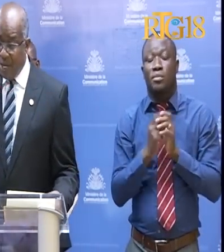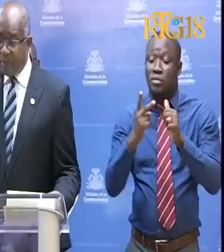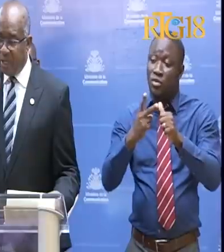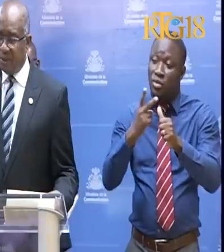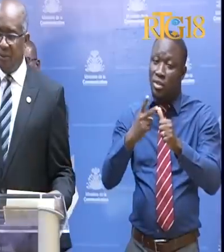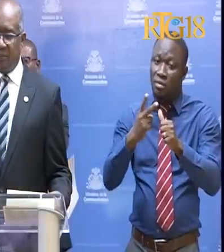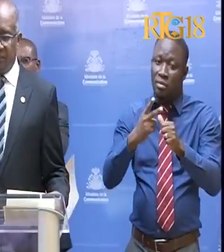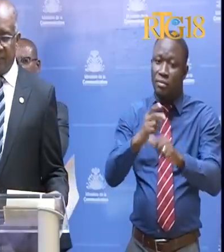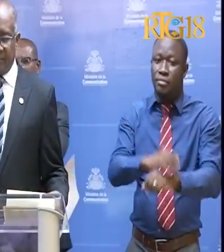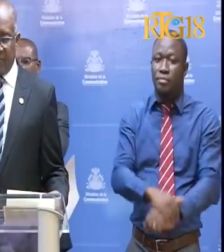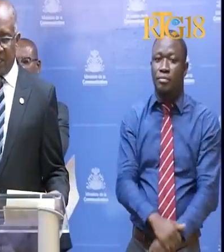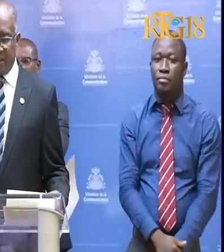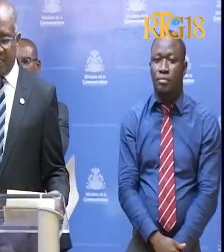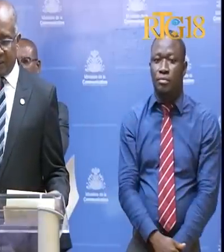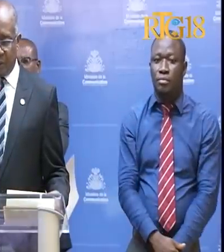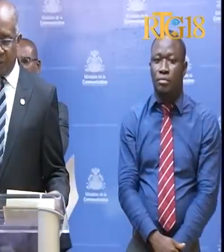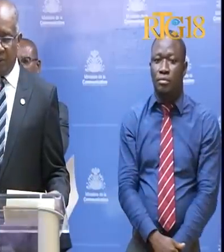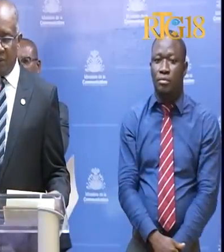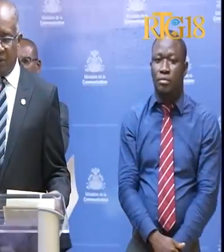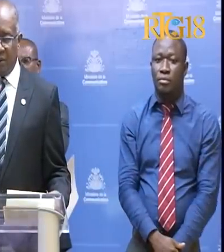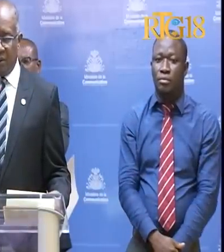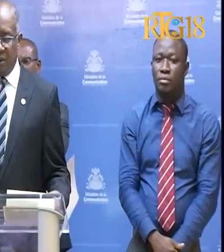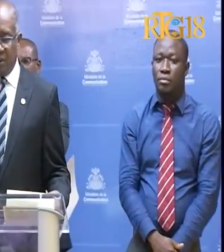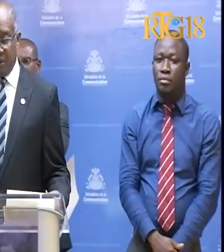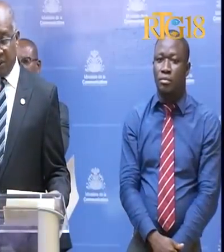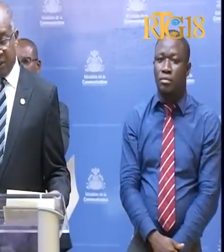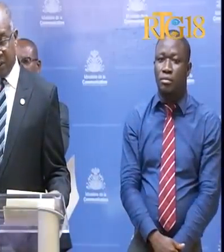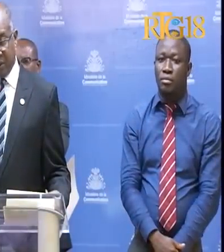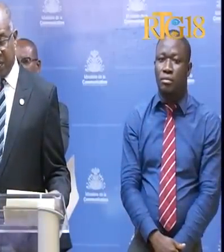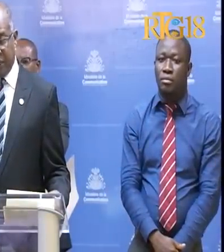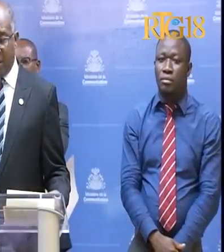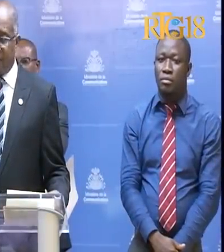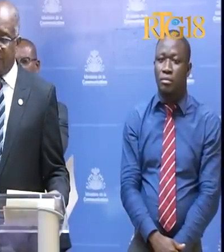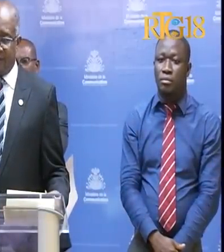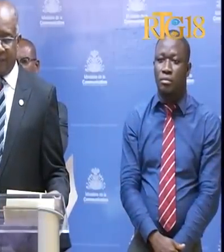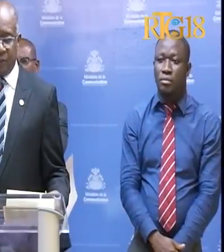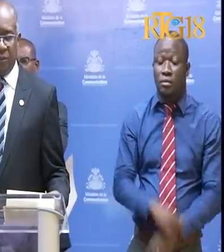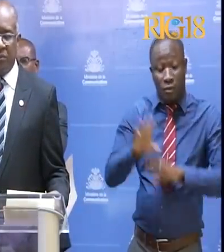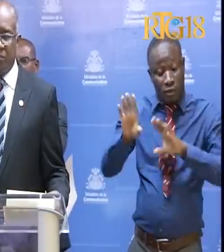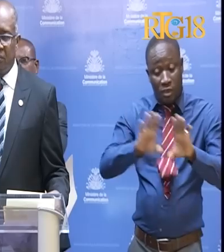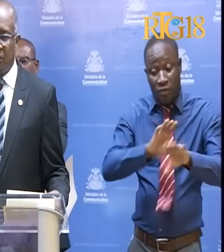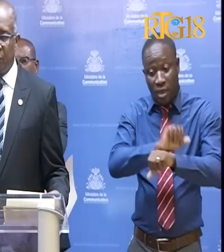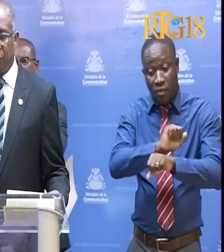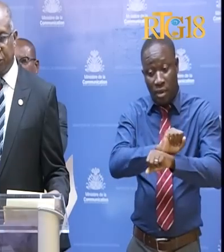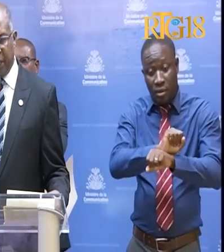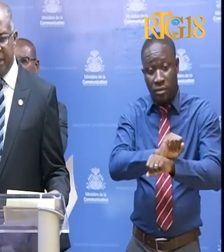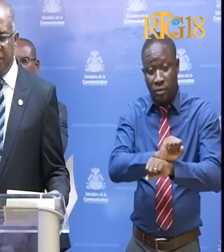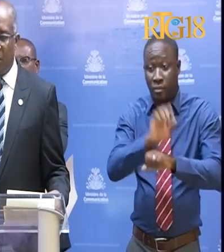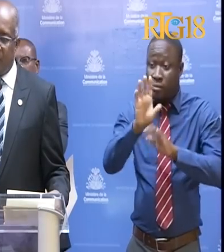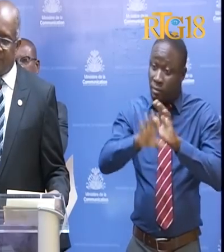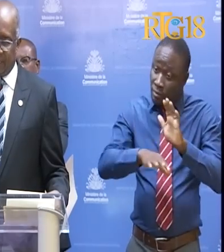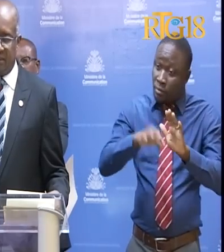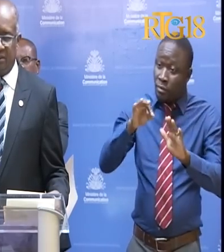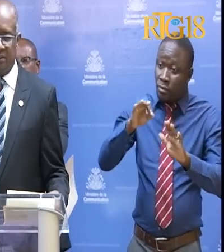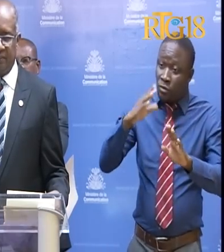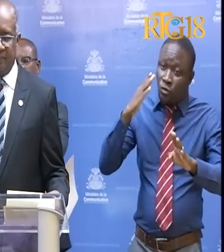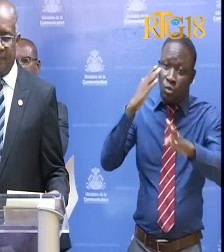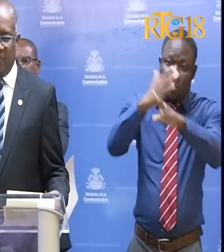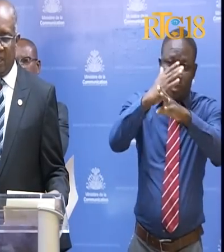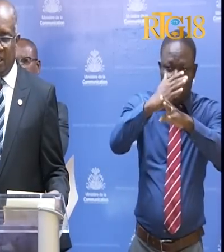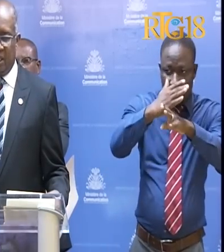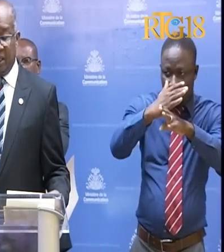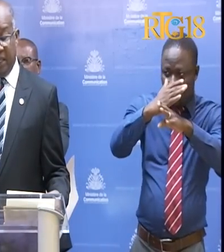Deuxième élément, c'est que nek yon a fait travail yon, yon jwenn yon obstak.